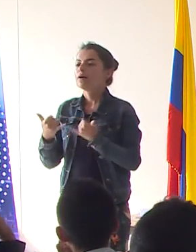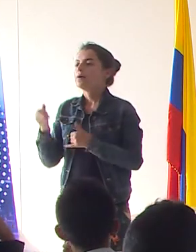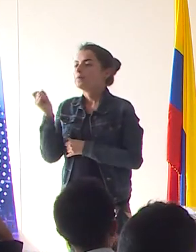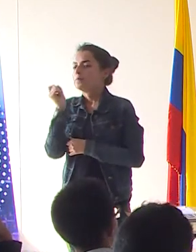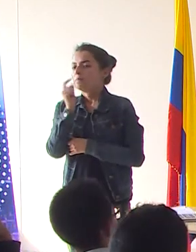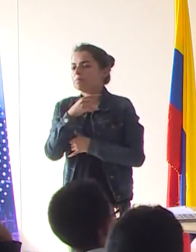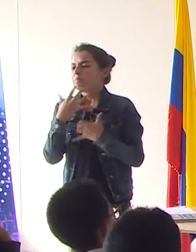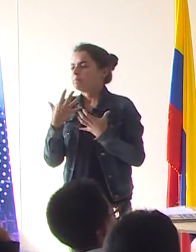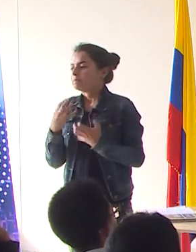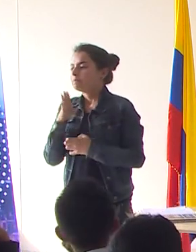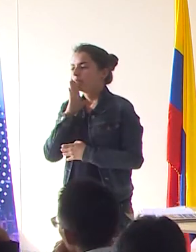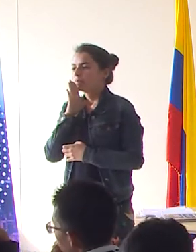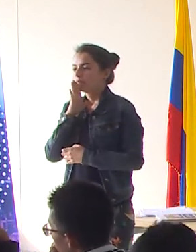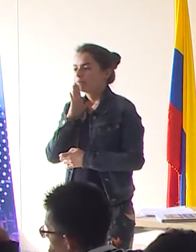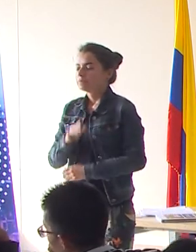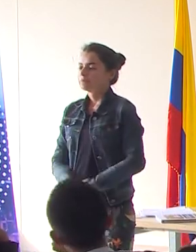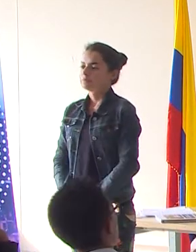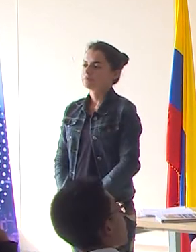quiere